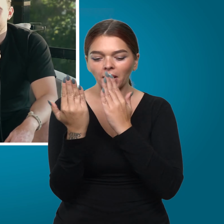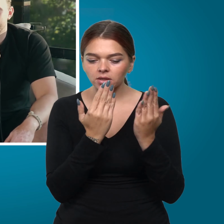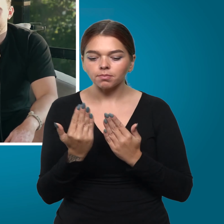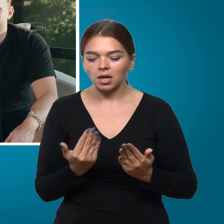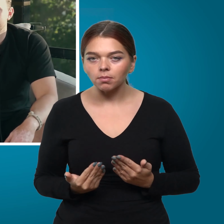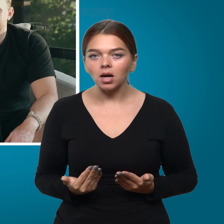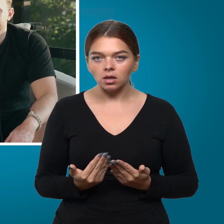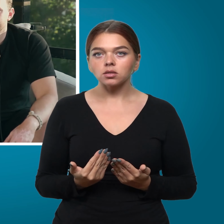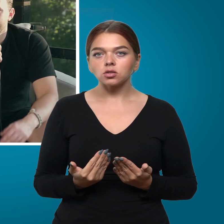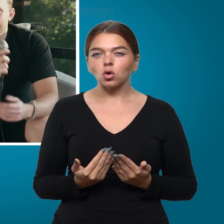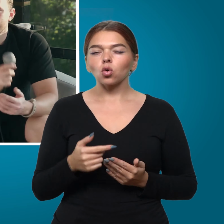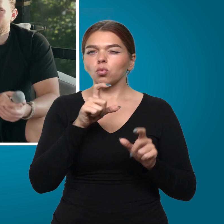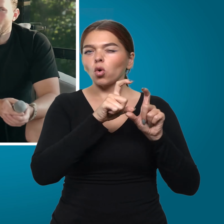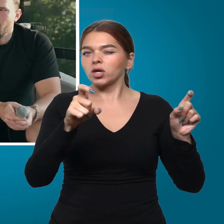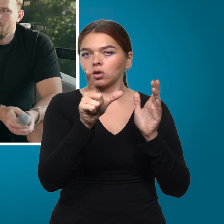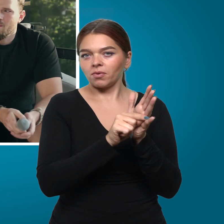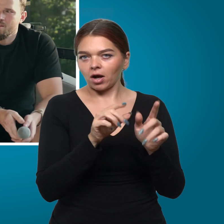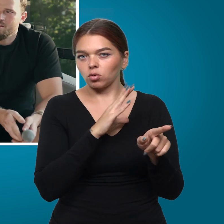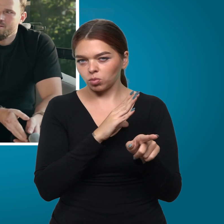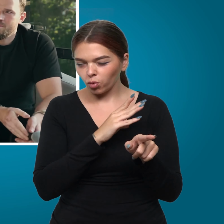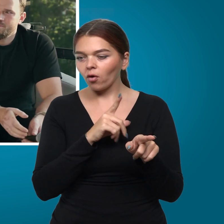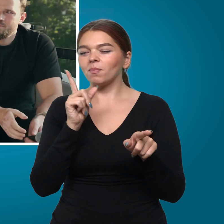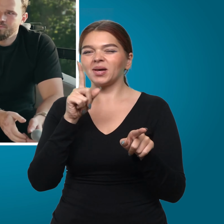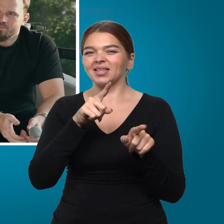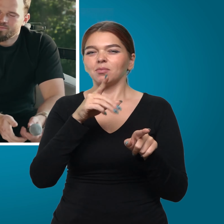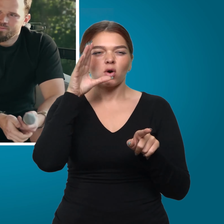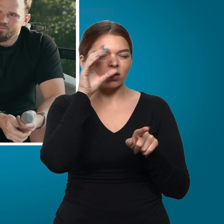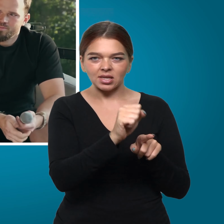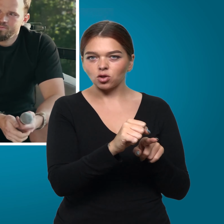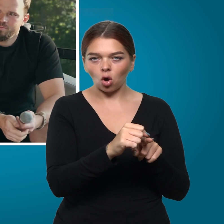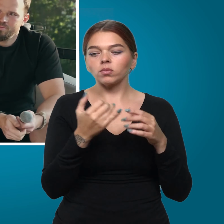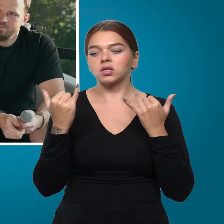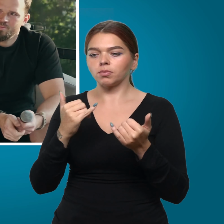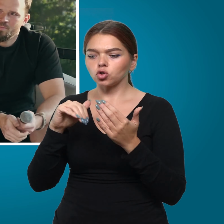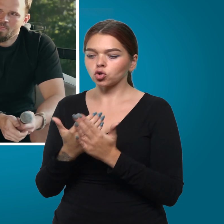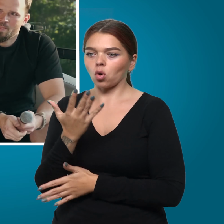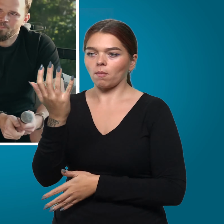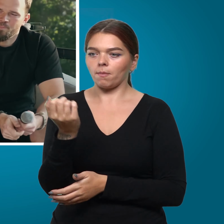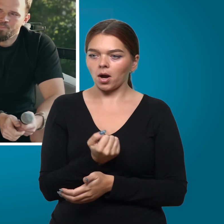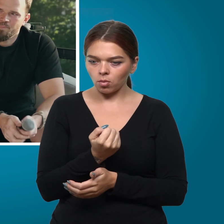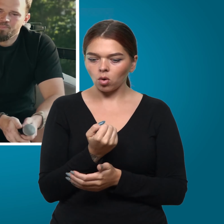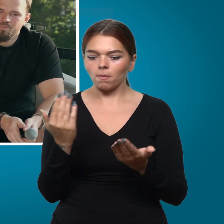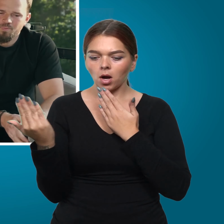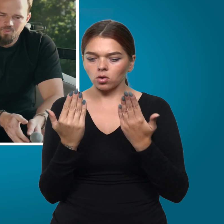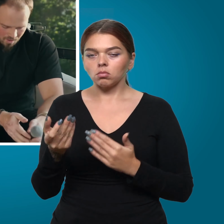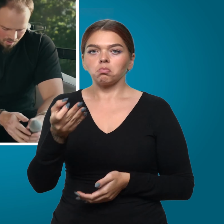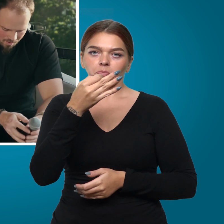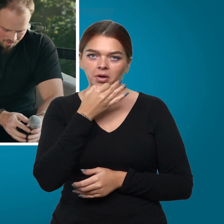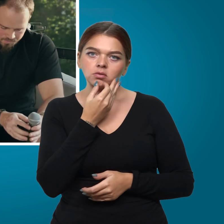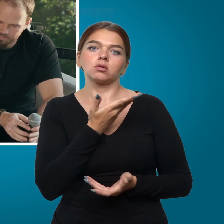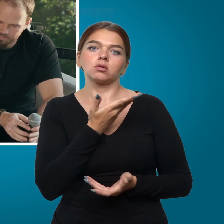perskaičiau ir visai patiko. Jūs kalbat apie paauglystę, kaip vat, apie tą momentą,